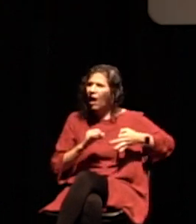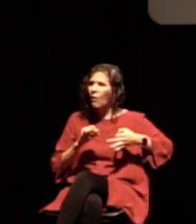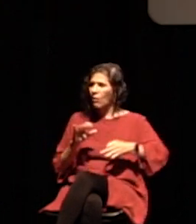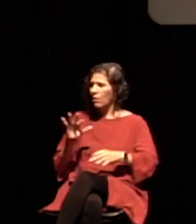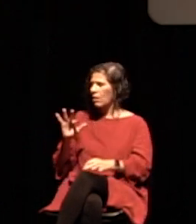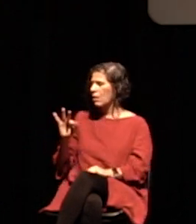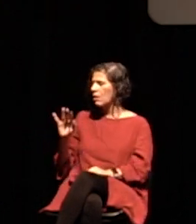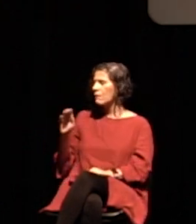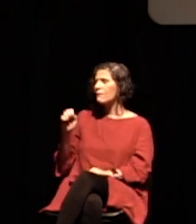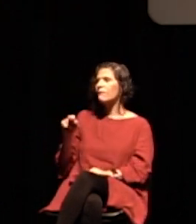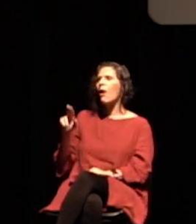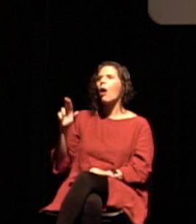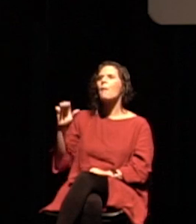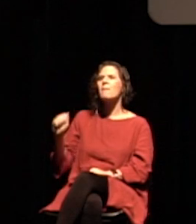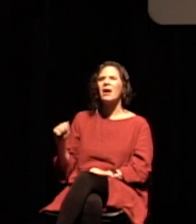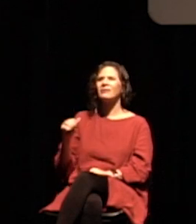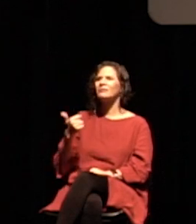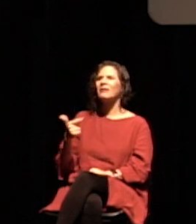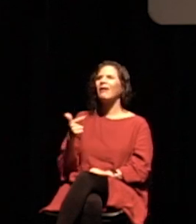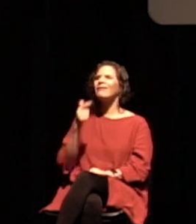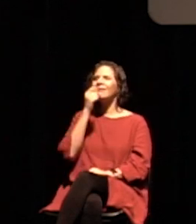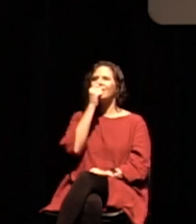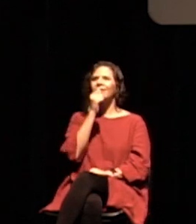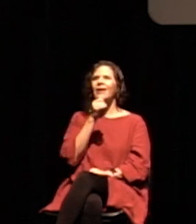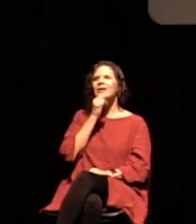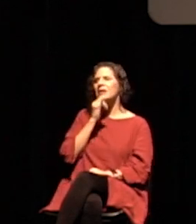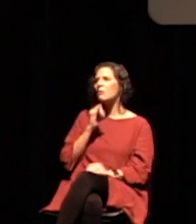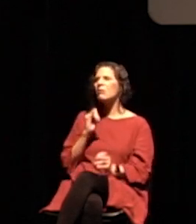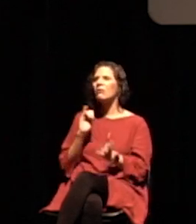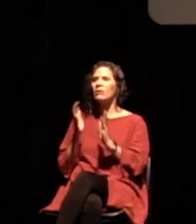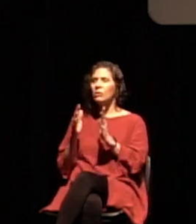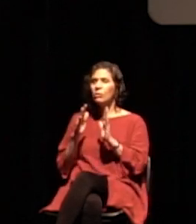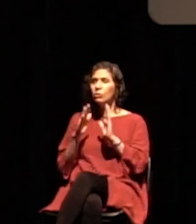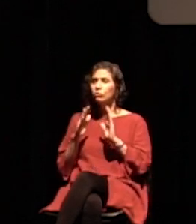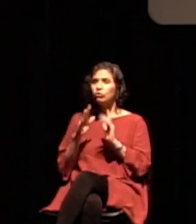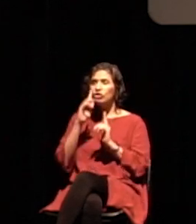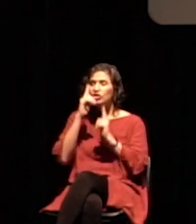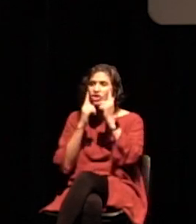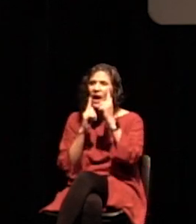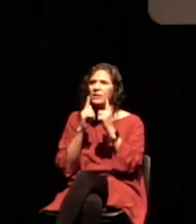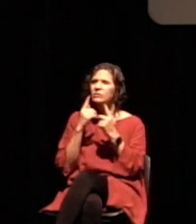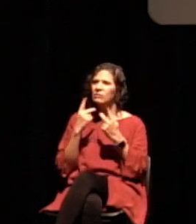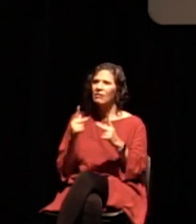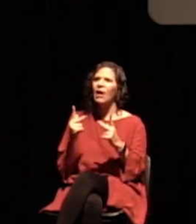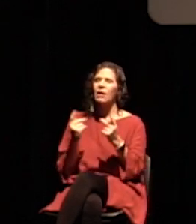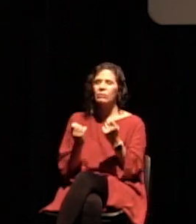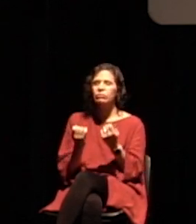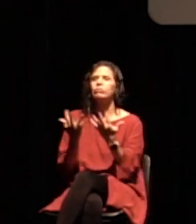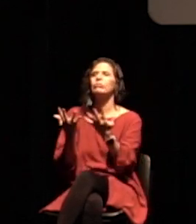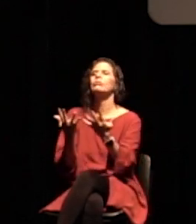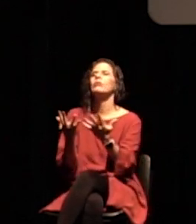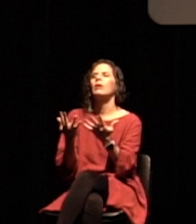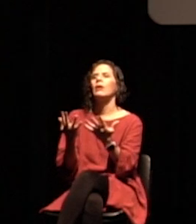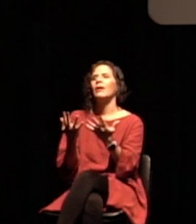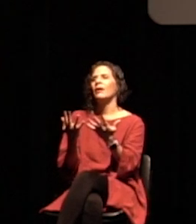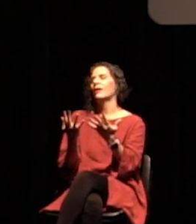Não tem mascaramento, né? O gesto nunca